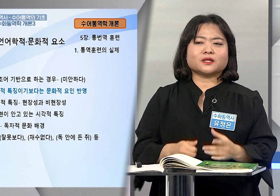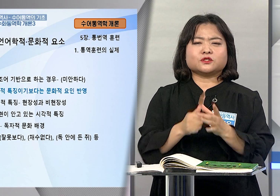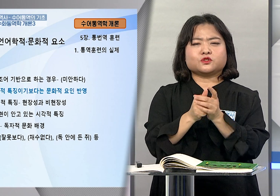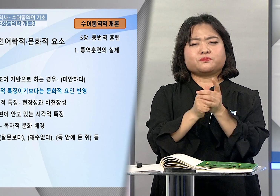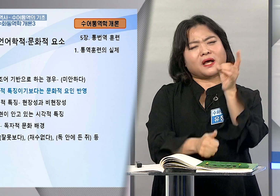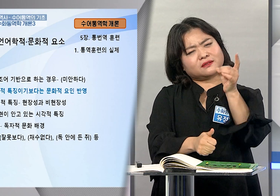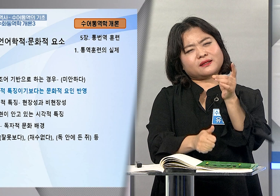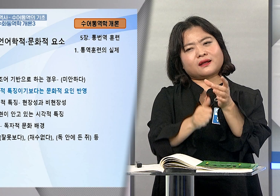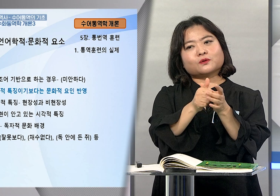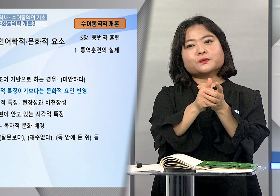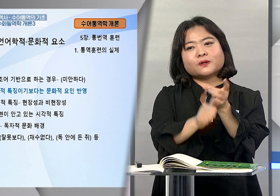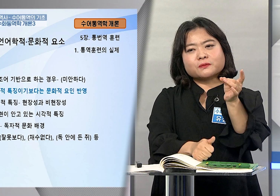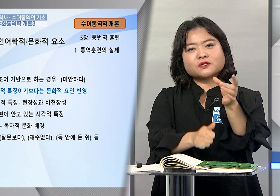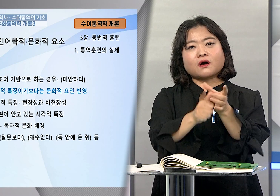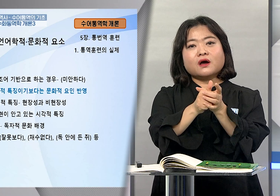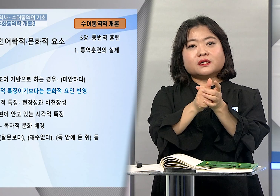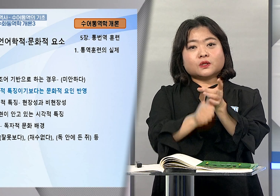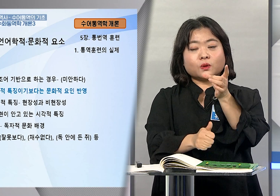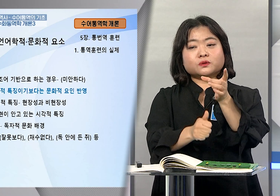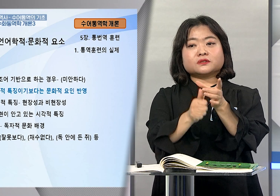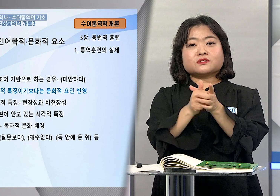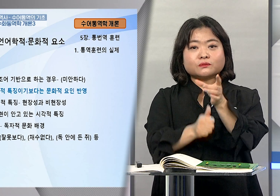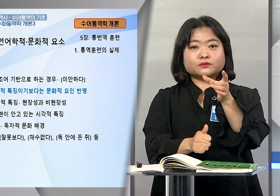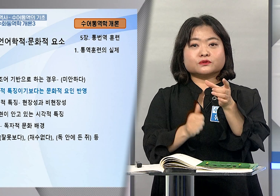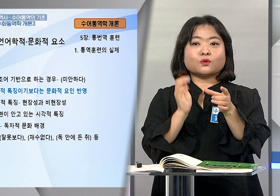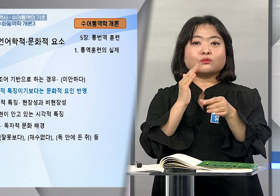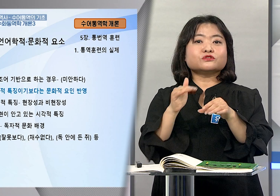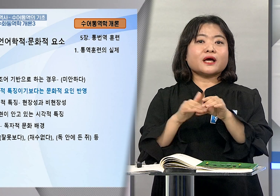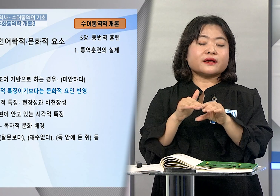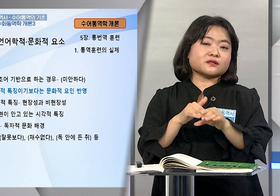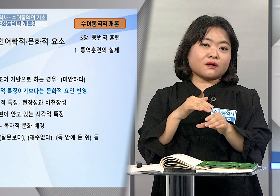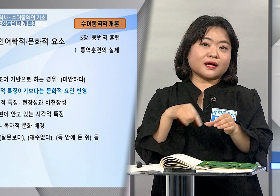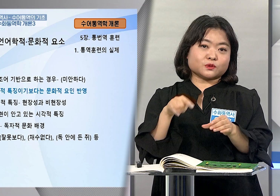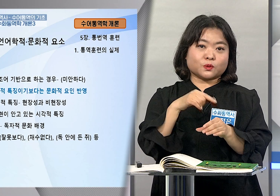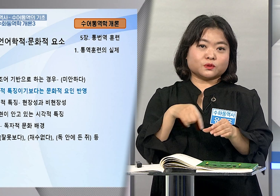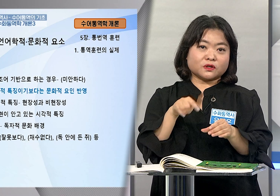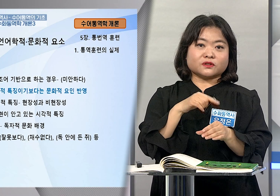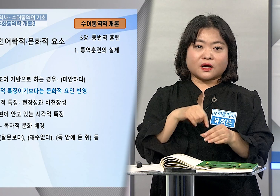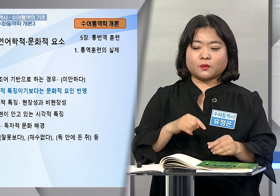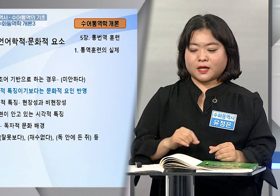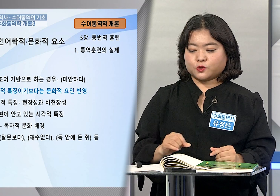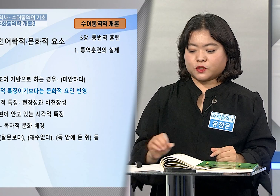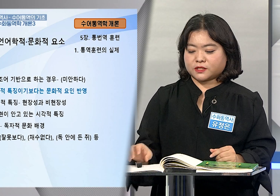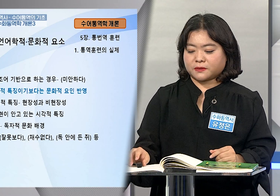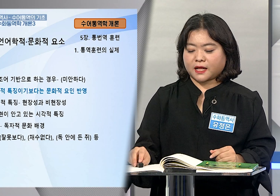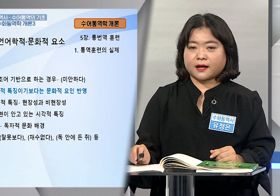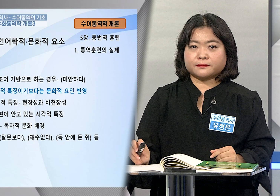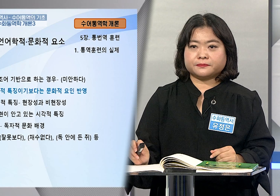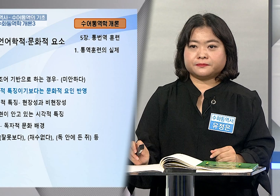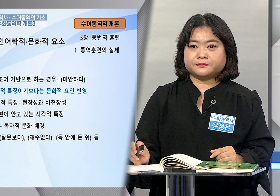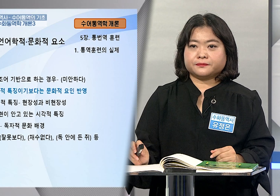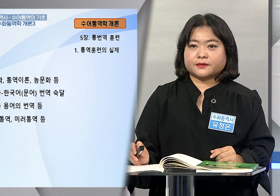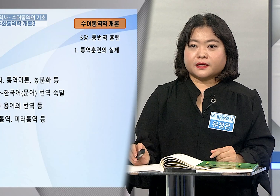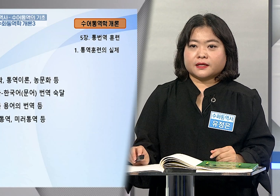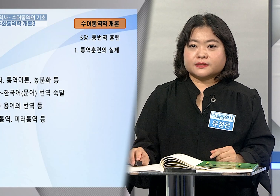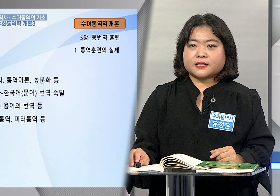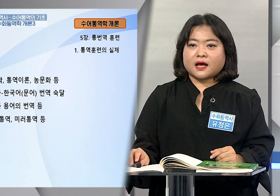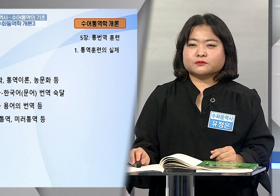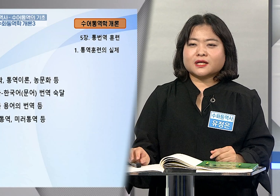도가니든지 빠졌다라고 표현하면서 이것들은 전부 농문화에서 가져온 언어라고 할 수 있습니다. 자,